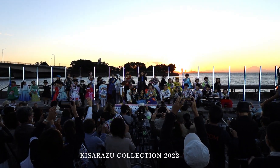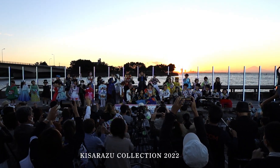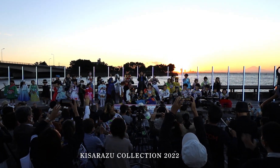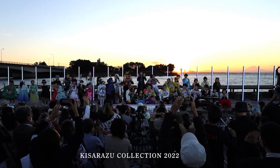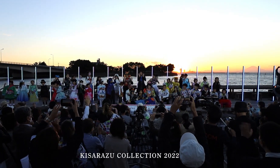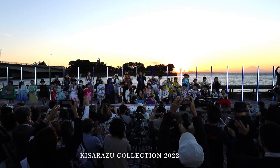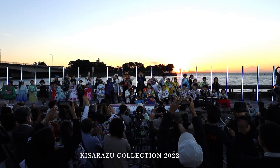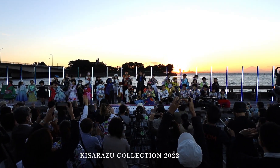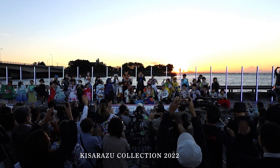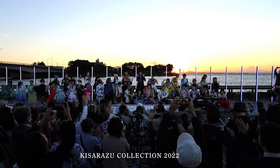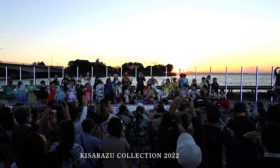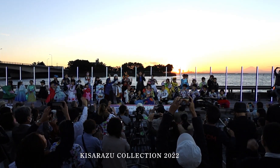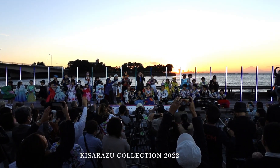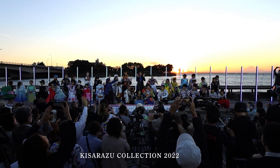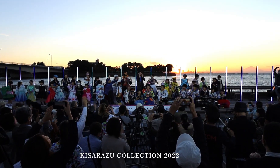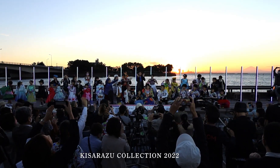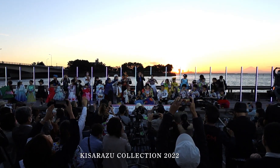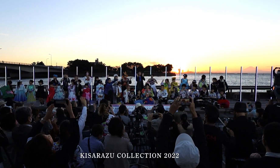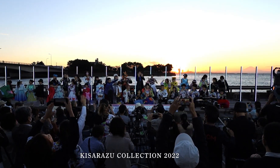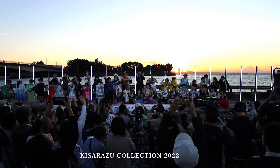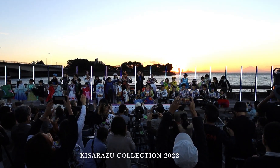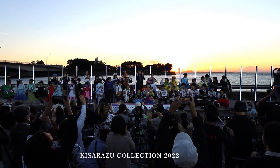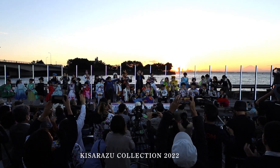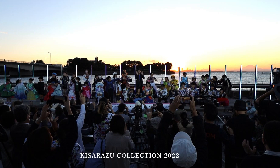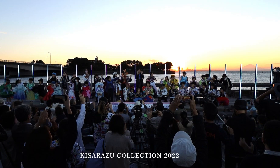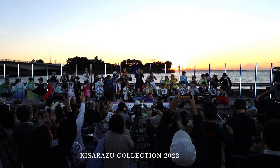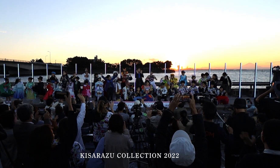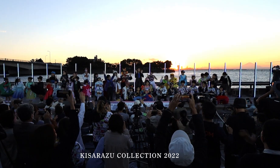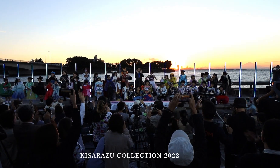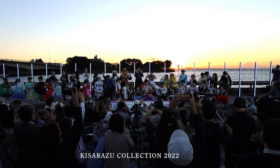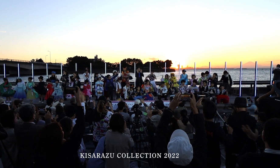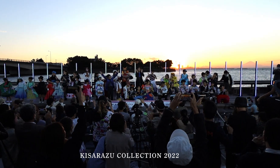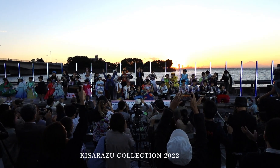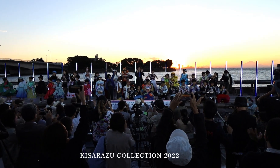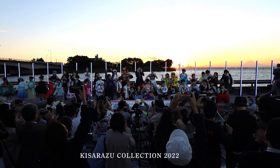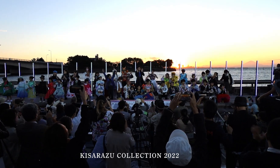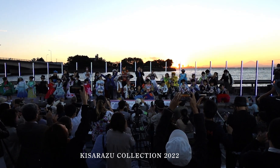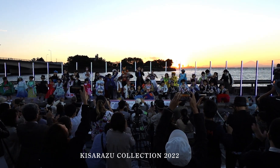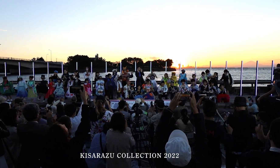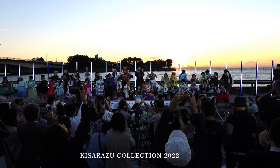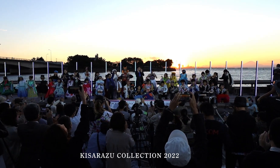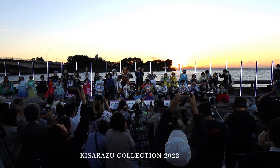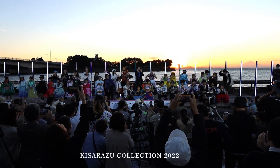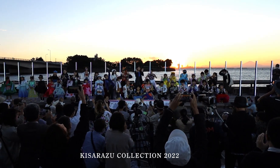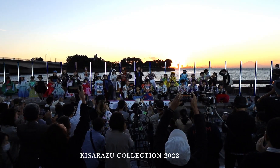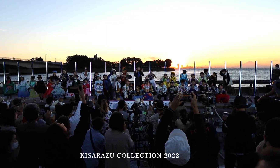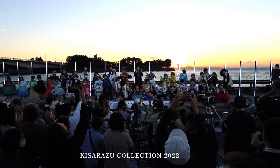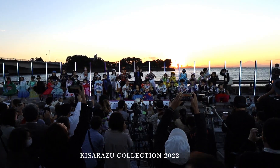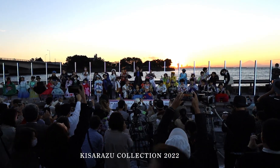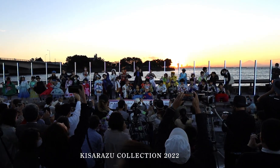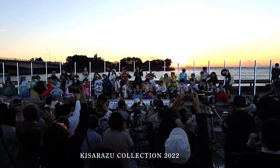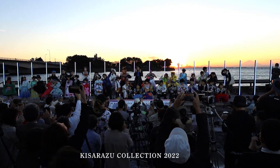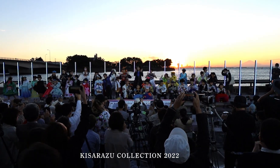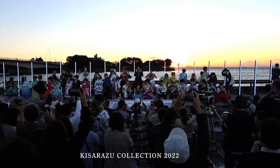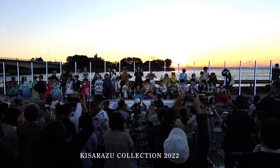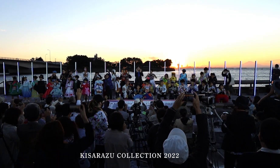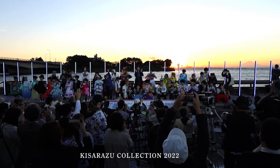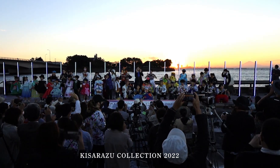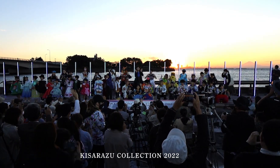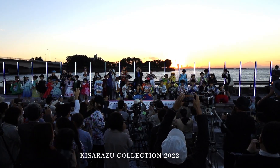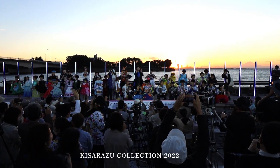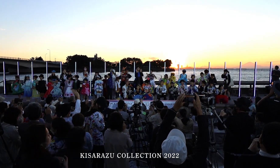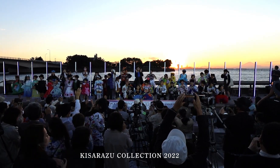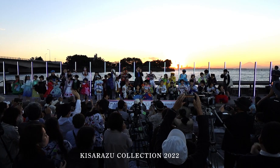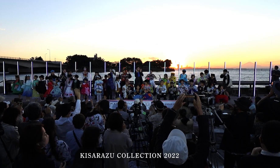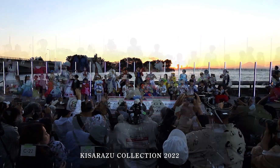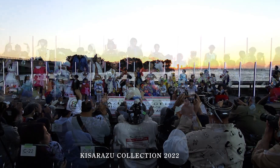君と見た桜並木に新緑が揺れて